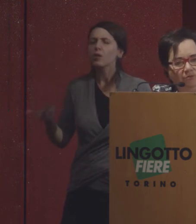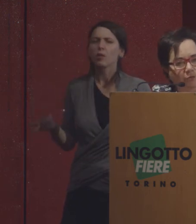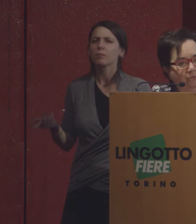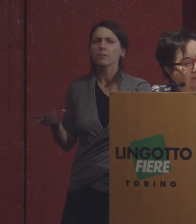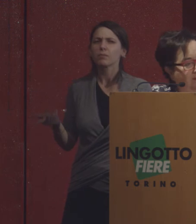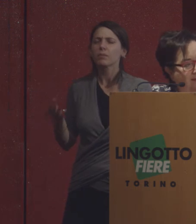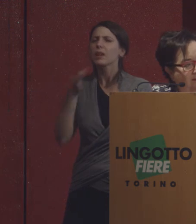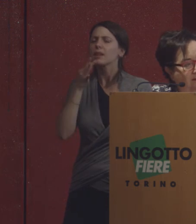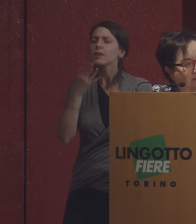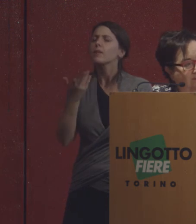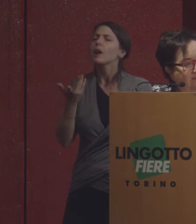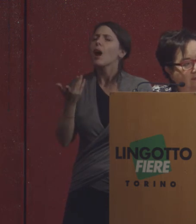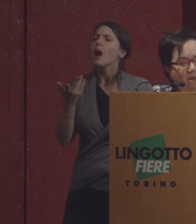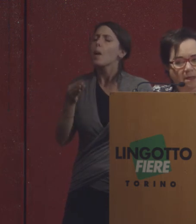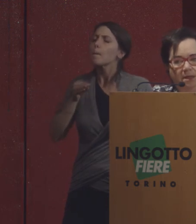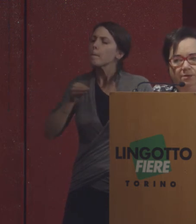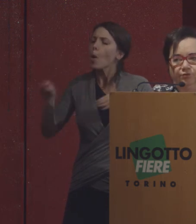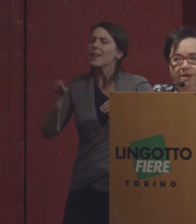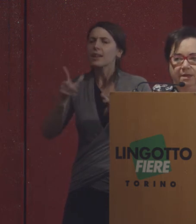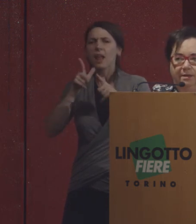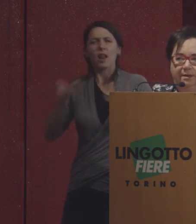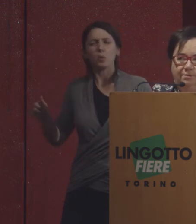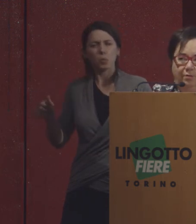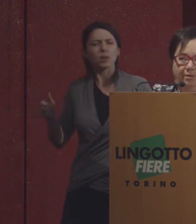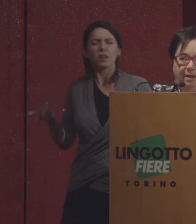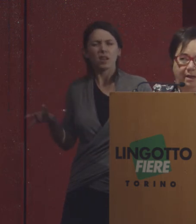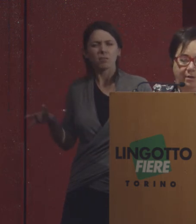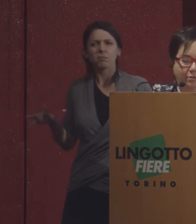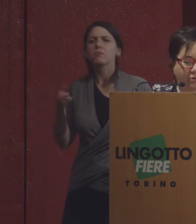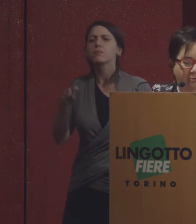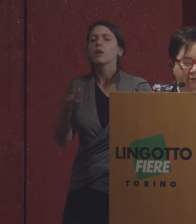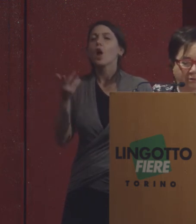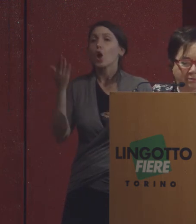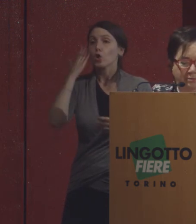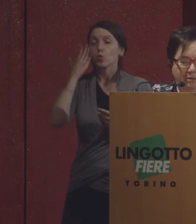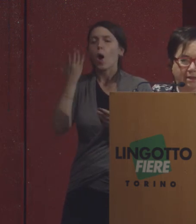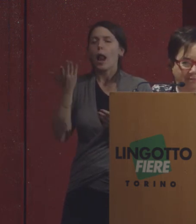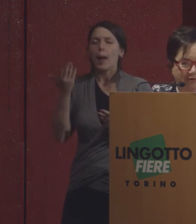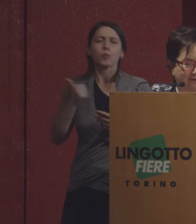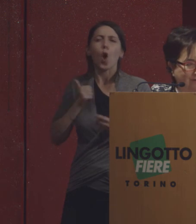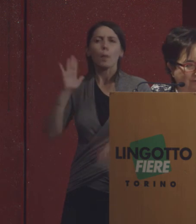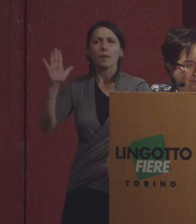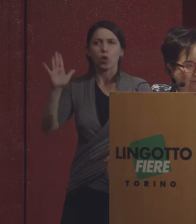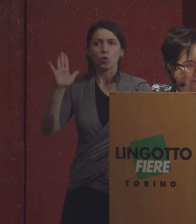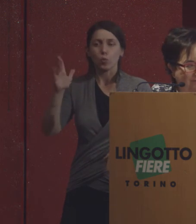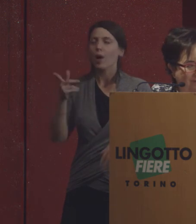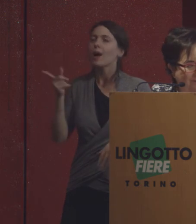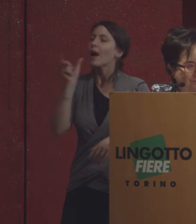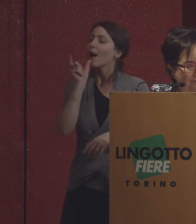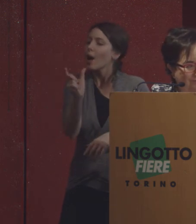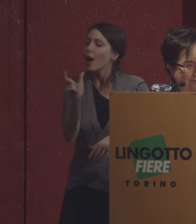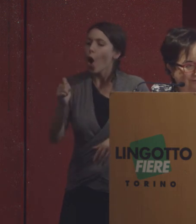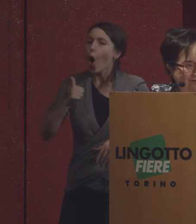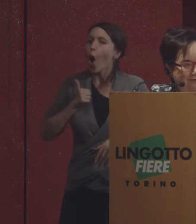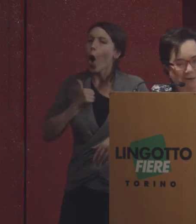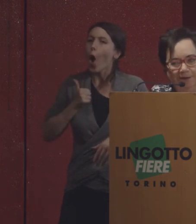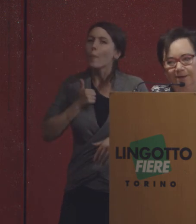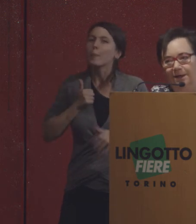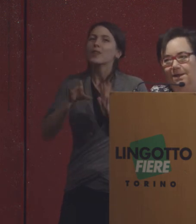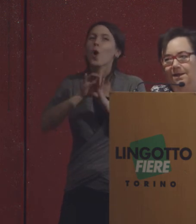concetto di mobilità linguistica. Cioè la scuola ha un compito, e gli piaceva la parola compito della